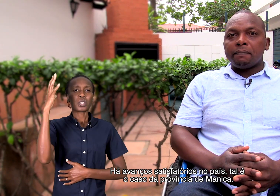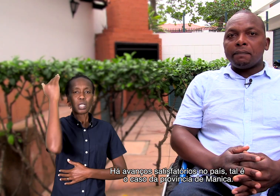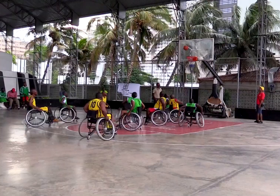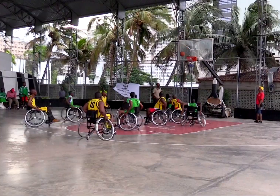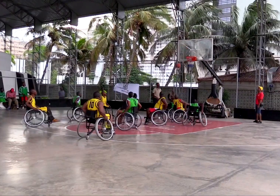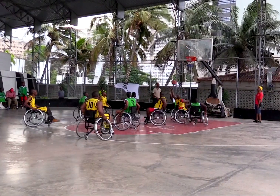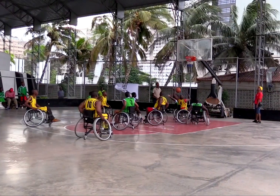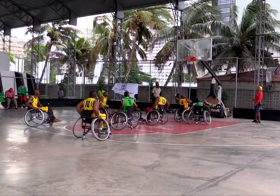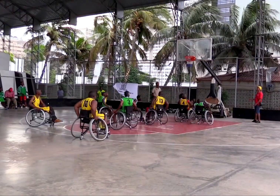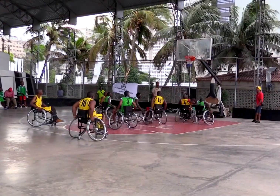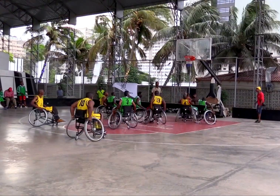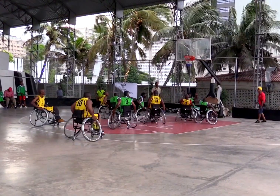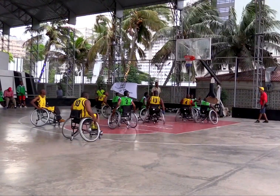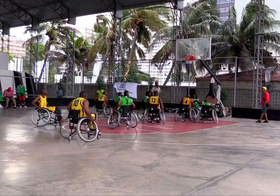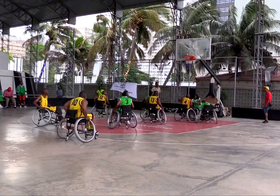Manica.